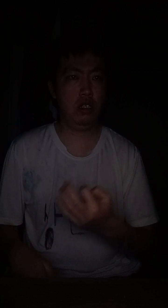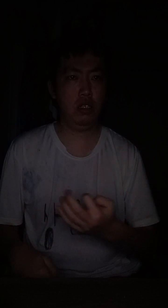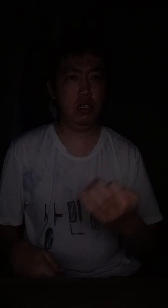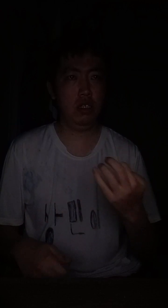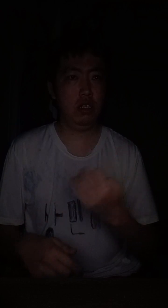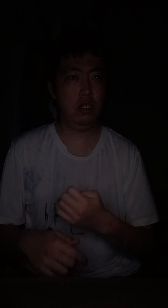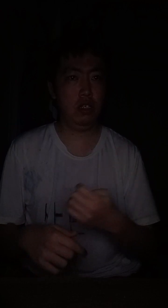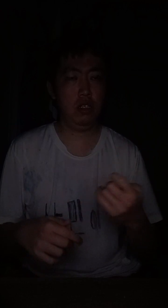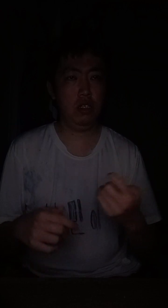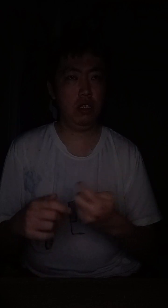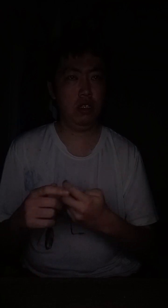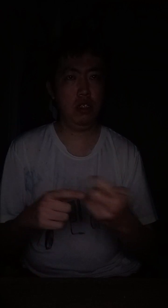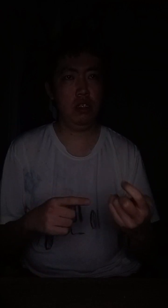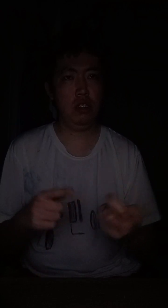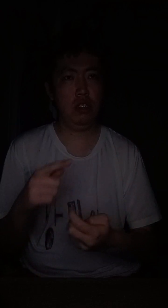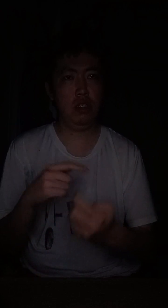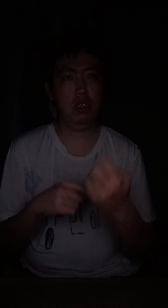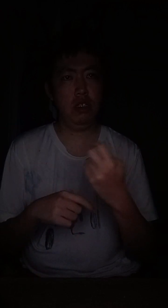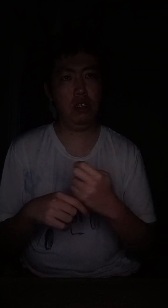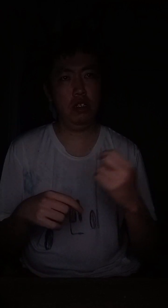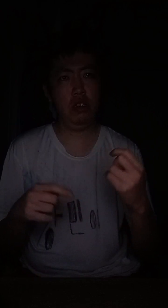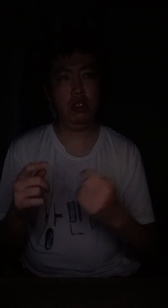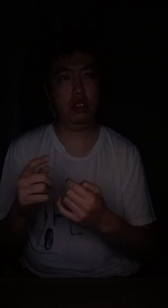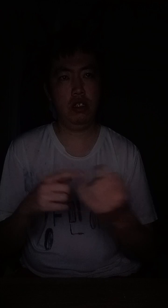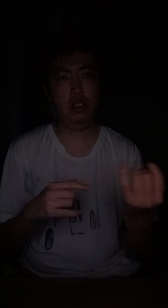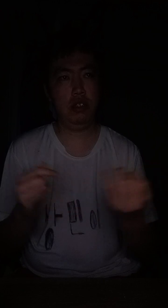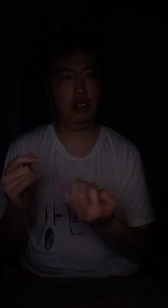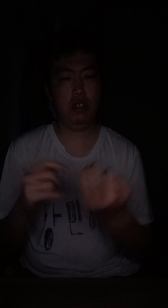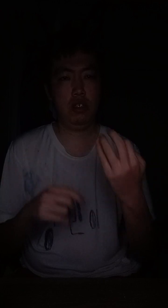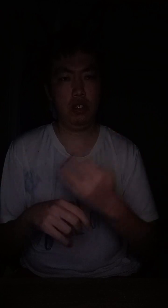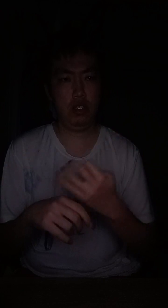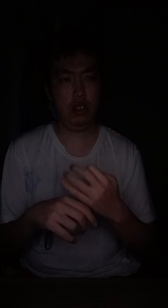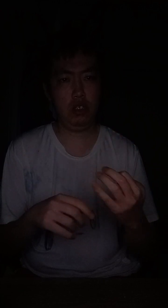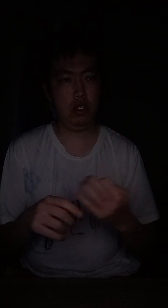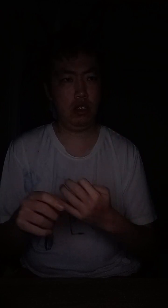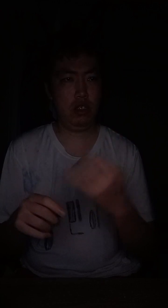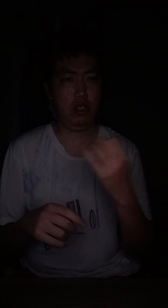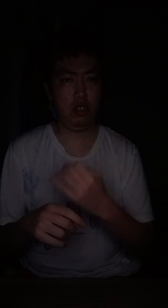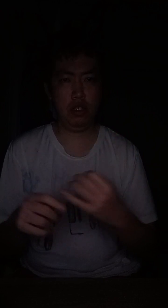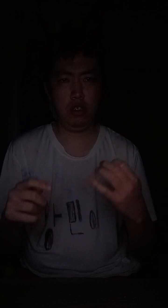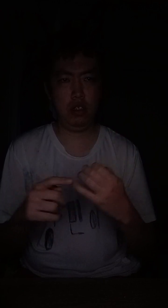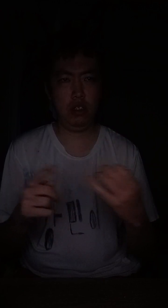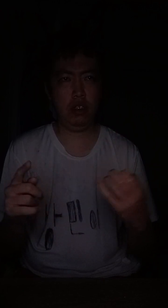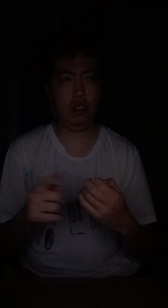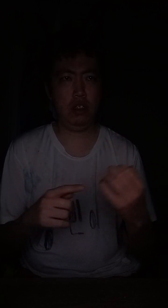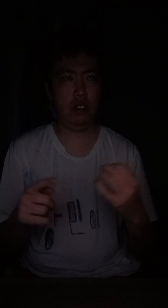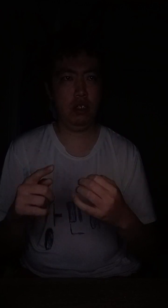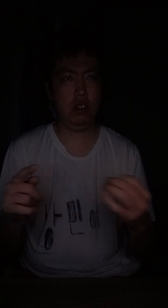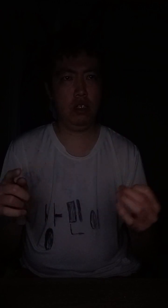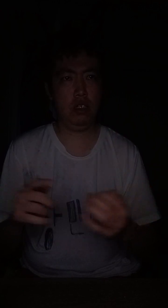국정 혼란이 지속되는 상황 속에서 공영방송 사장으로서 엄중한 책임감을 느끼면서 이 자리에